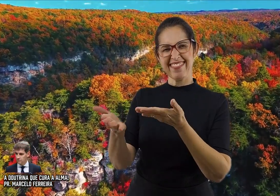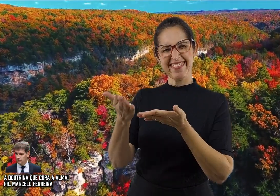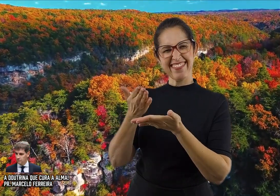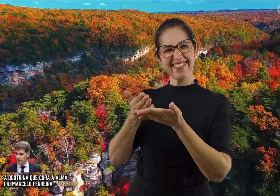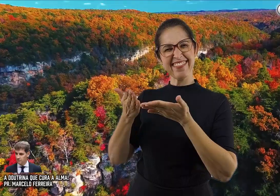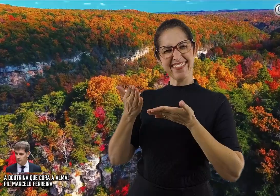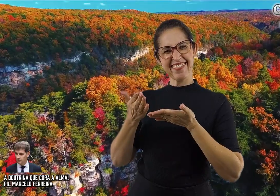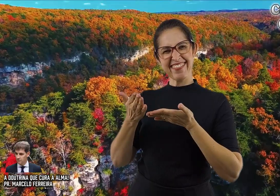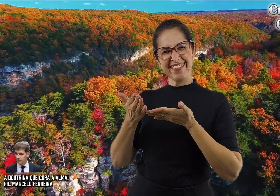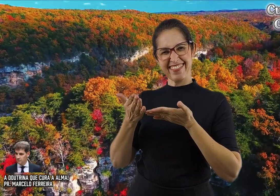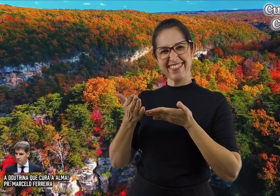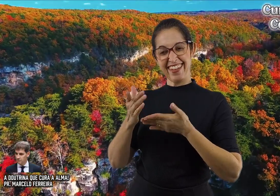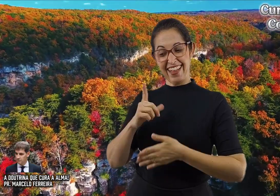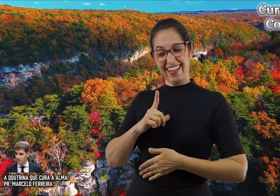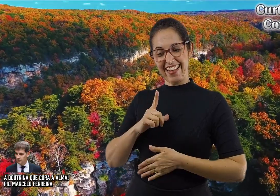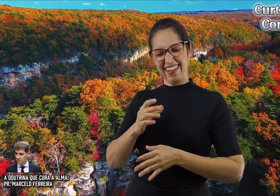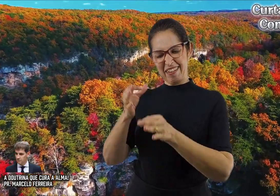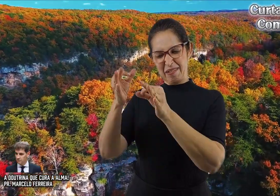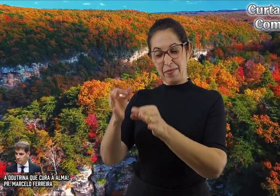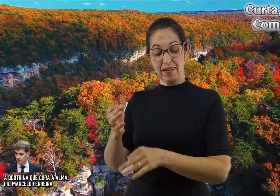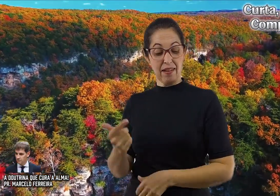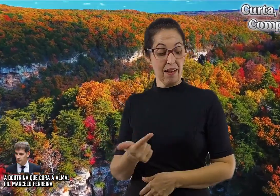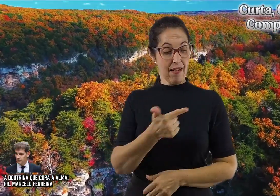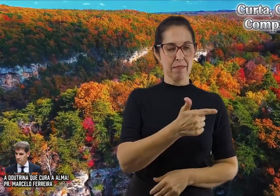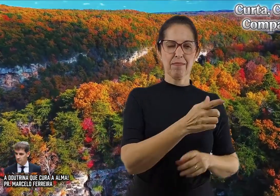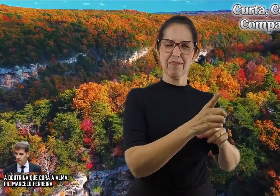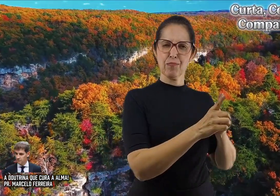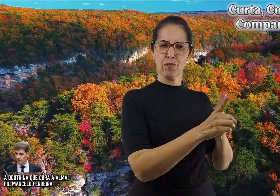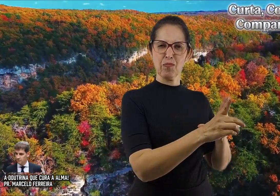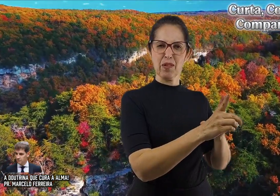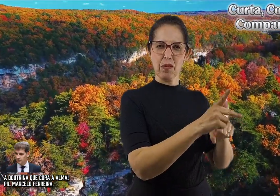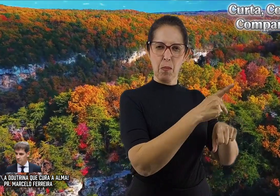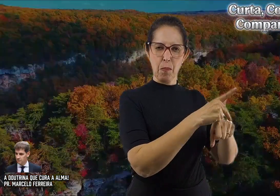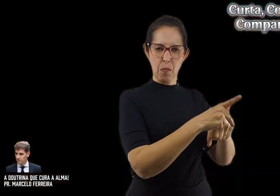sã, mas há uma doutrina que não é.